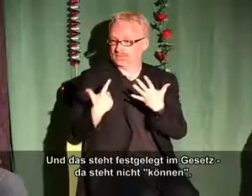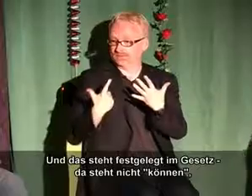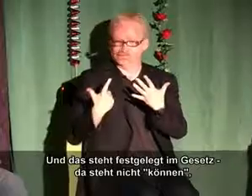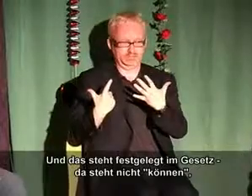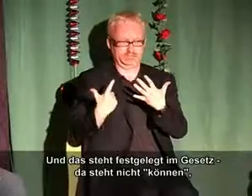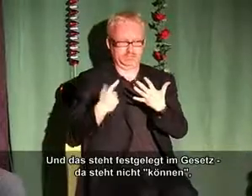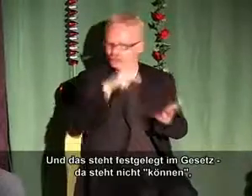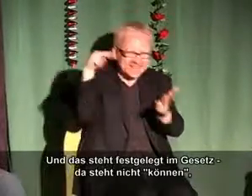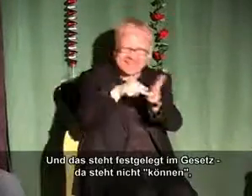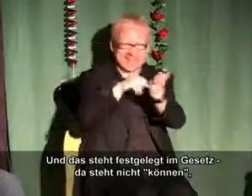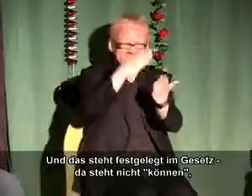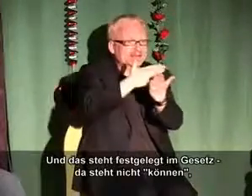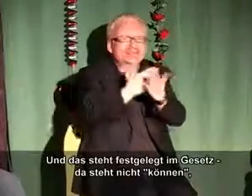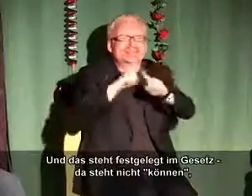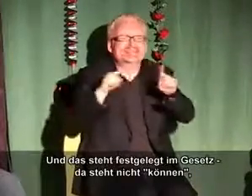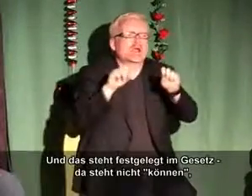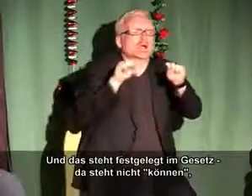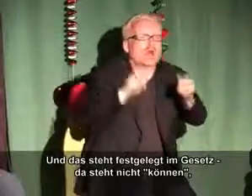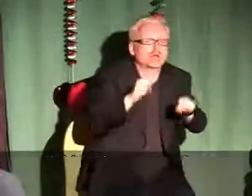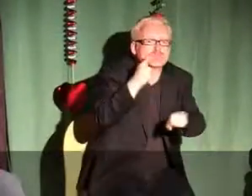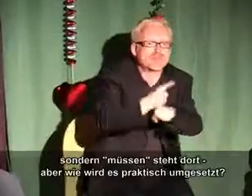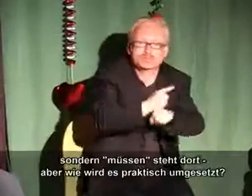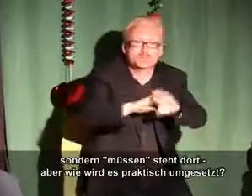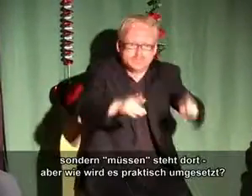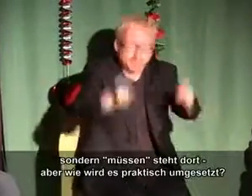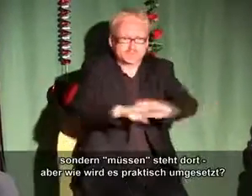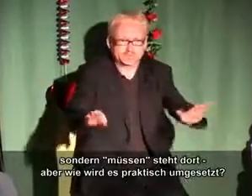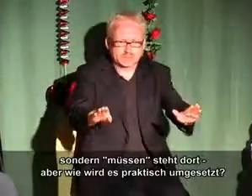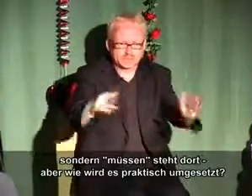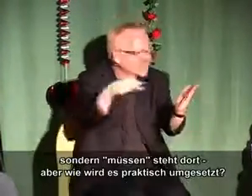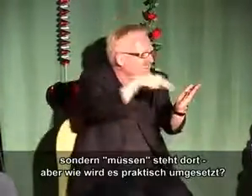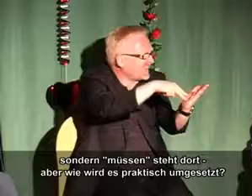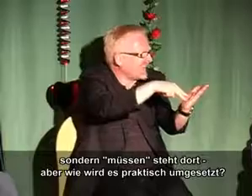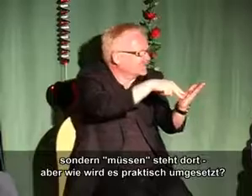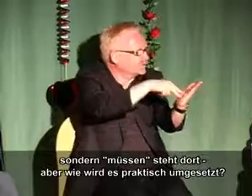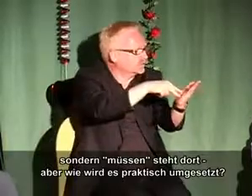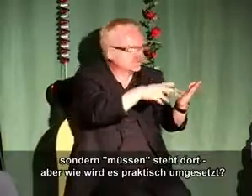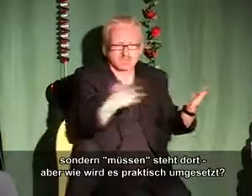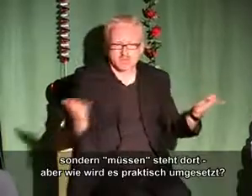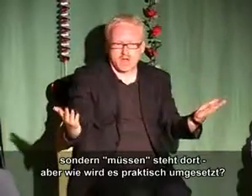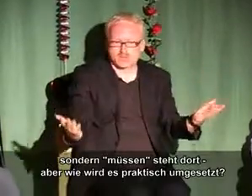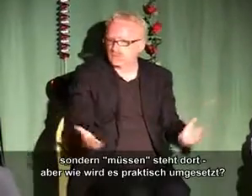Gesetz. Da steht nicht können, sondern müssen steht dort. Aber wie wird es praktisch umgesetzt?